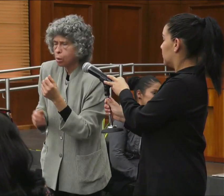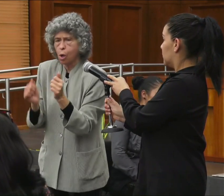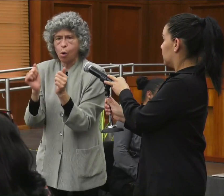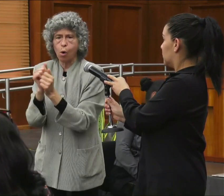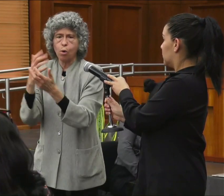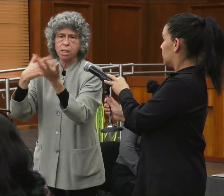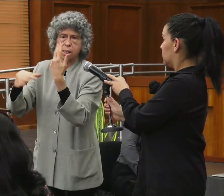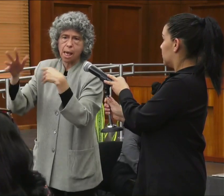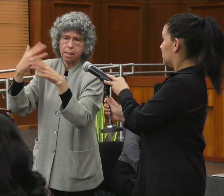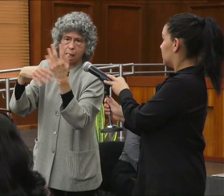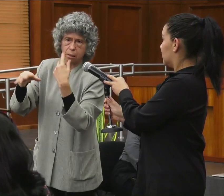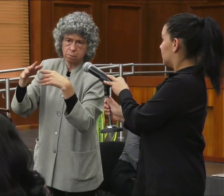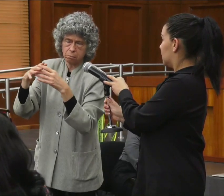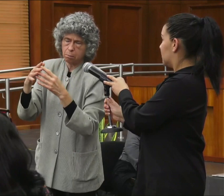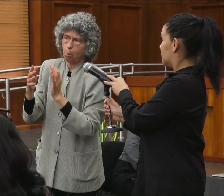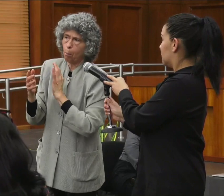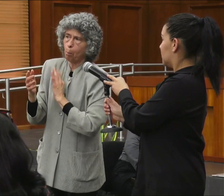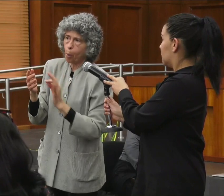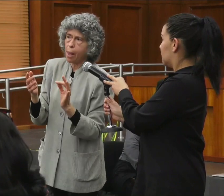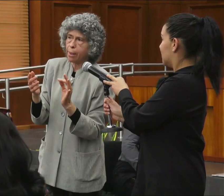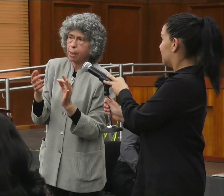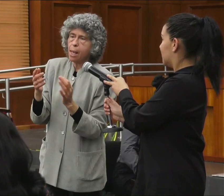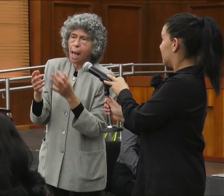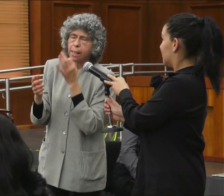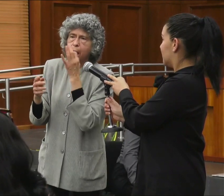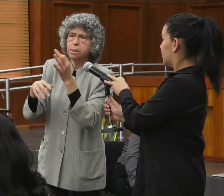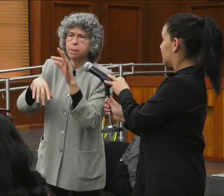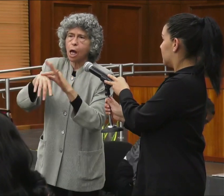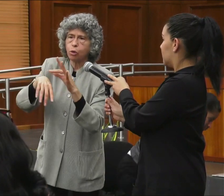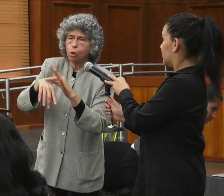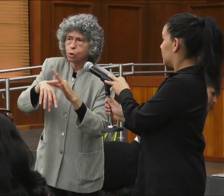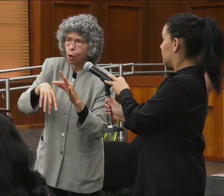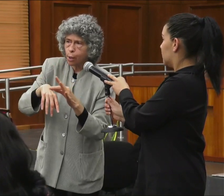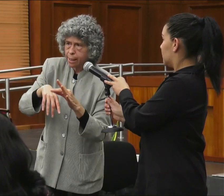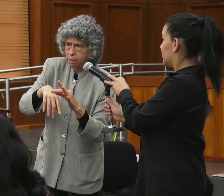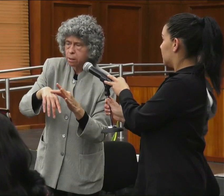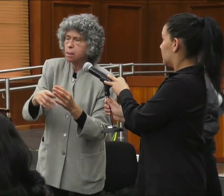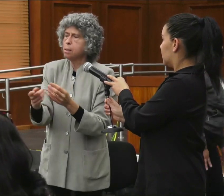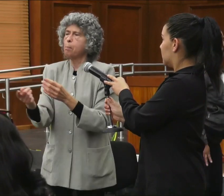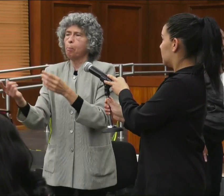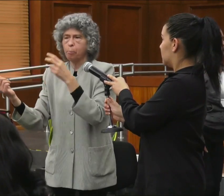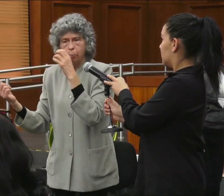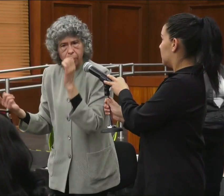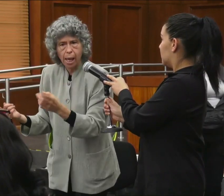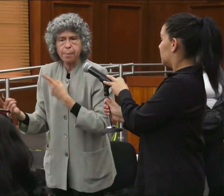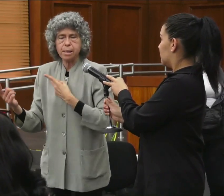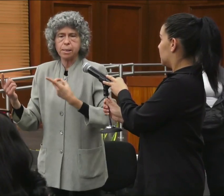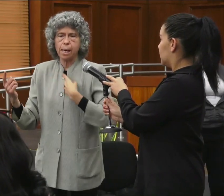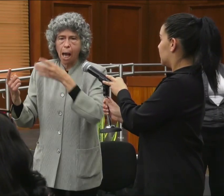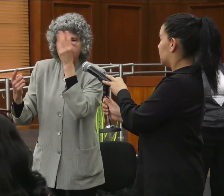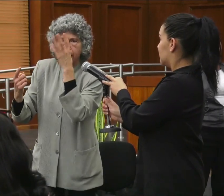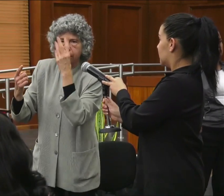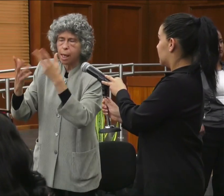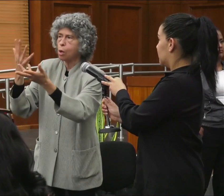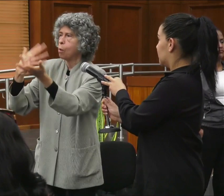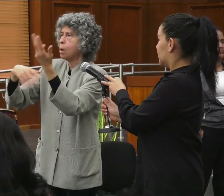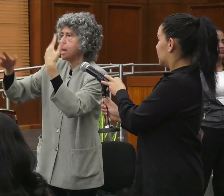oralismo con señas, puede, hay que avisar a los tutores, debe ser